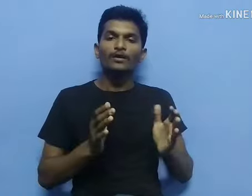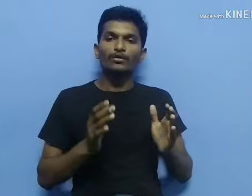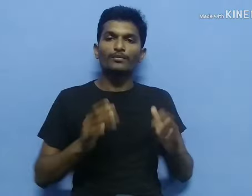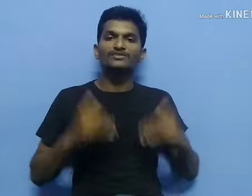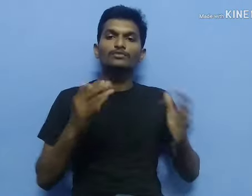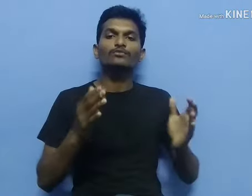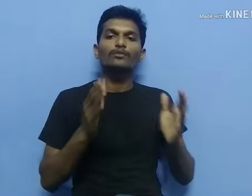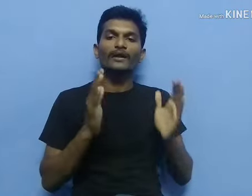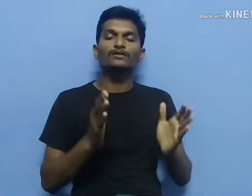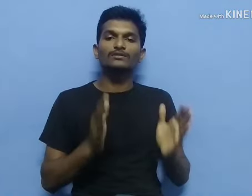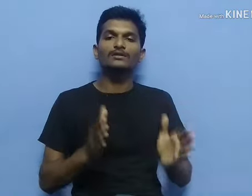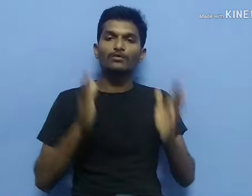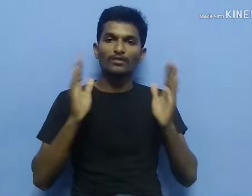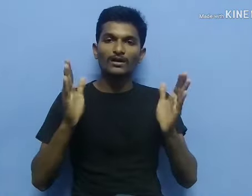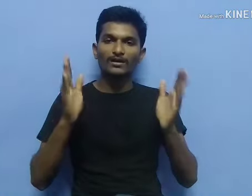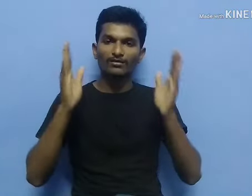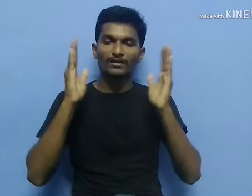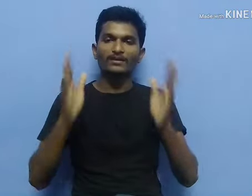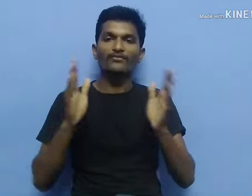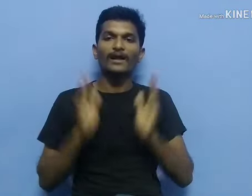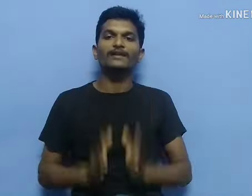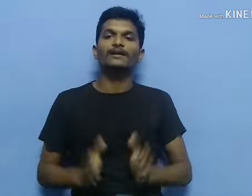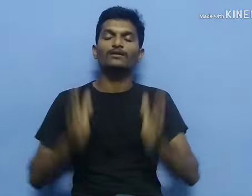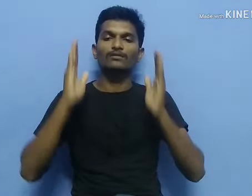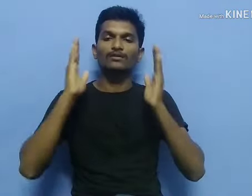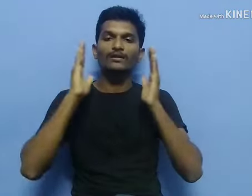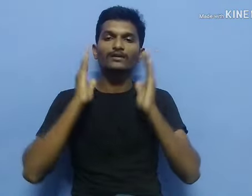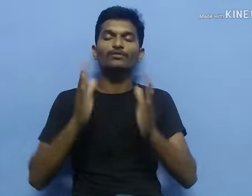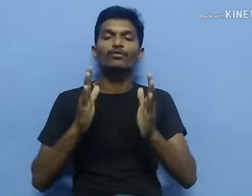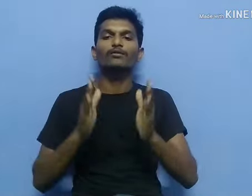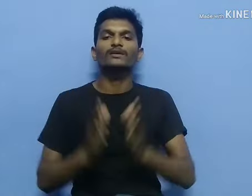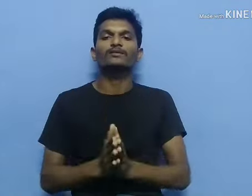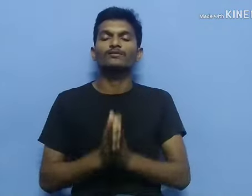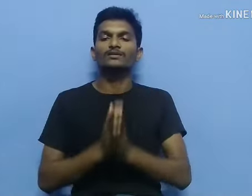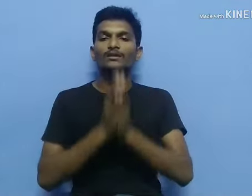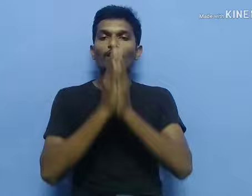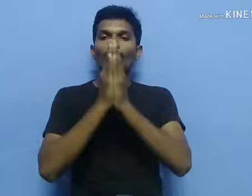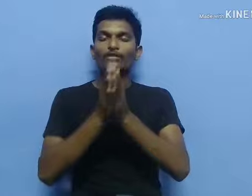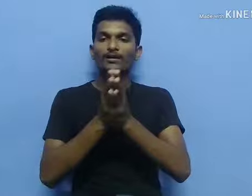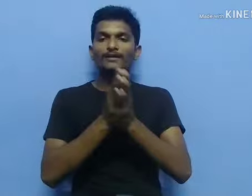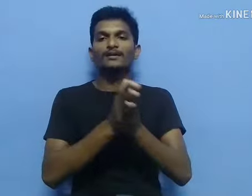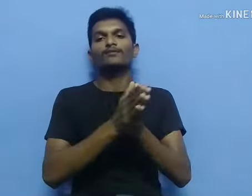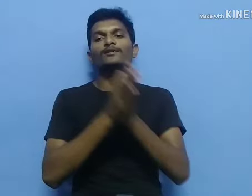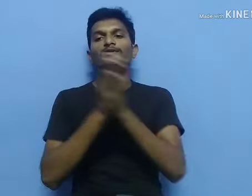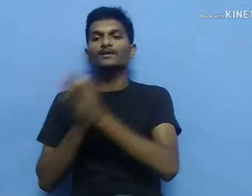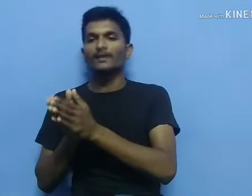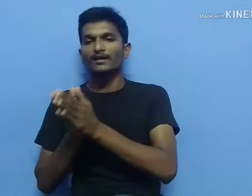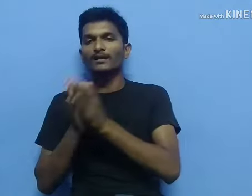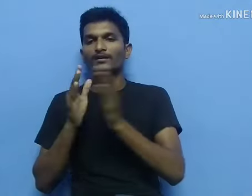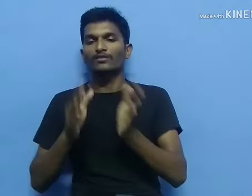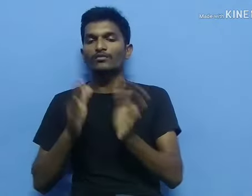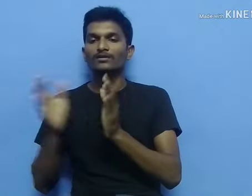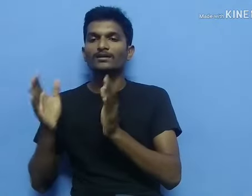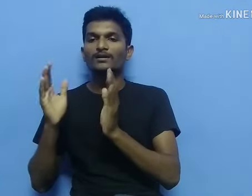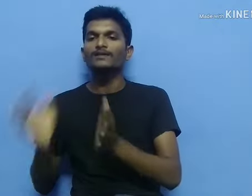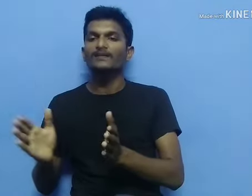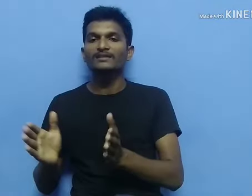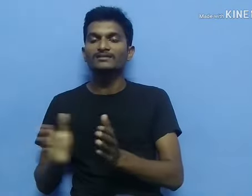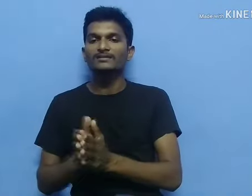ஒரு மெச்சூர்டு மைண்ட் வந்து குண்டா இருக்கவங்களுக்கு தான், ஃபேட்டியா இருக்கவங்களுக்கு தான் இருக்கும் அப்படிங்கிறது வந்து பொண்ணுங்க தரப்புல இருந்து கொடுத்த ரீசன்ஸா